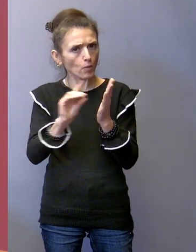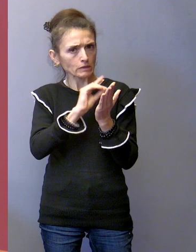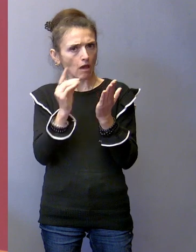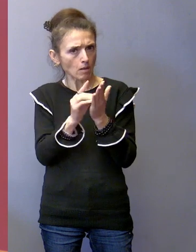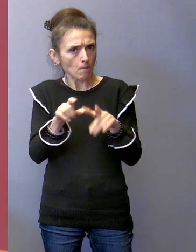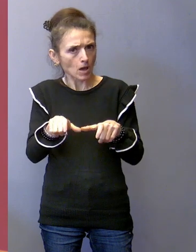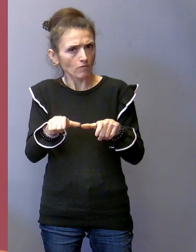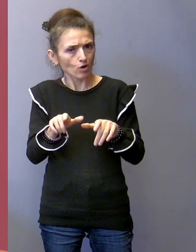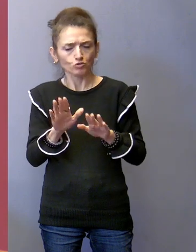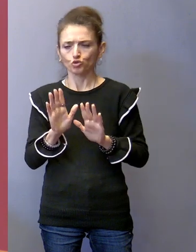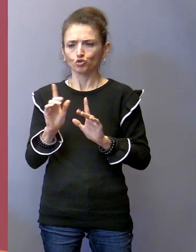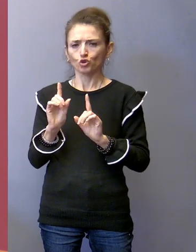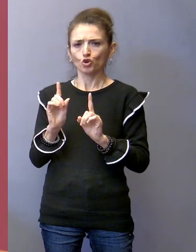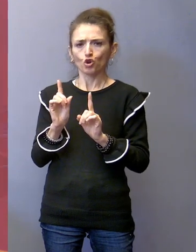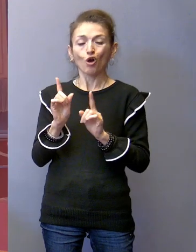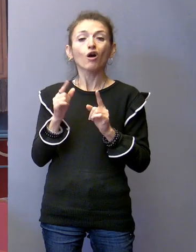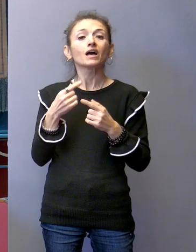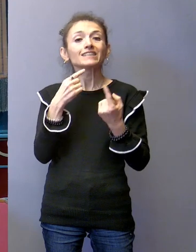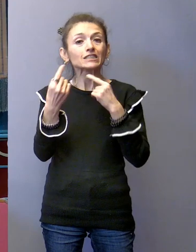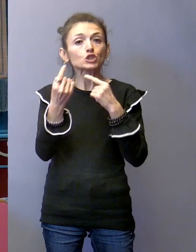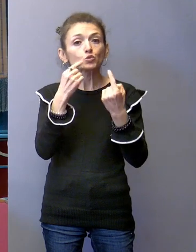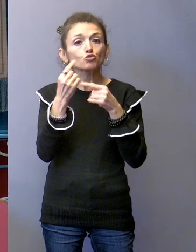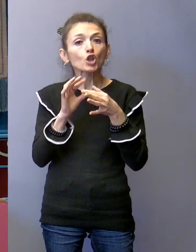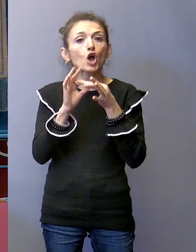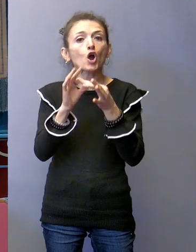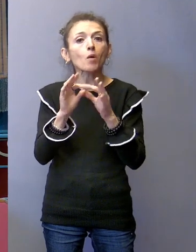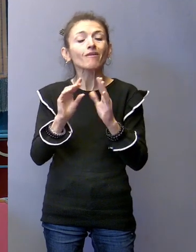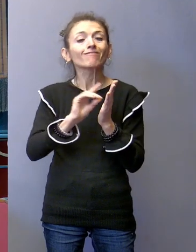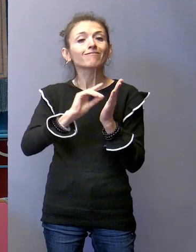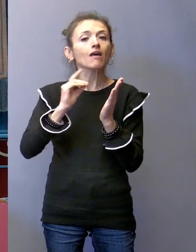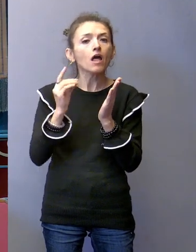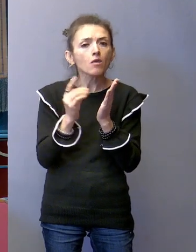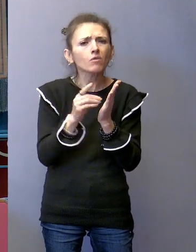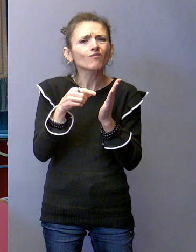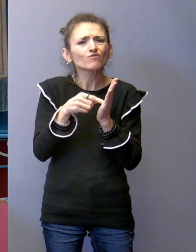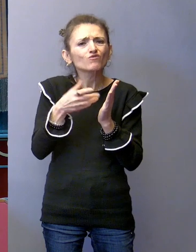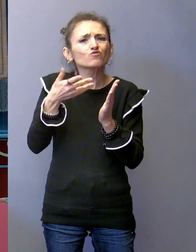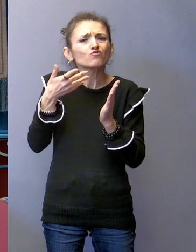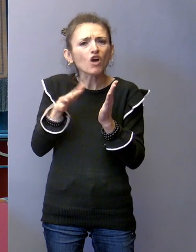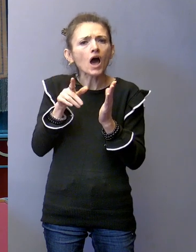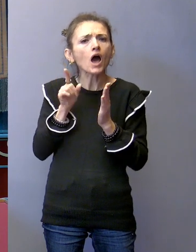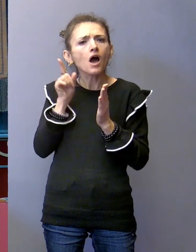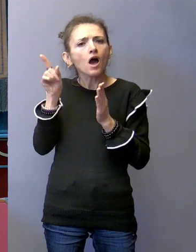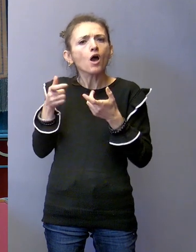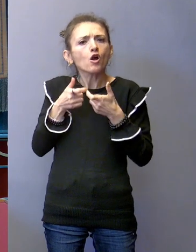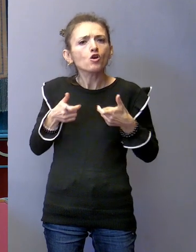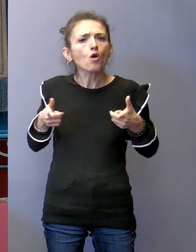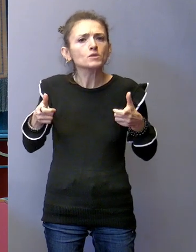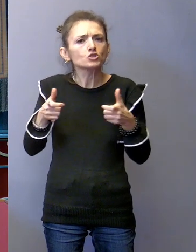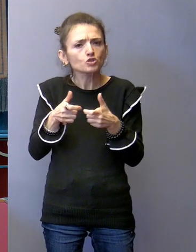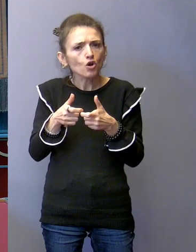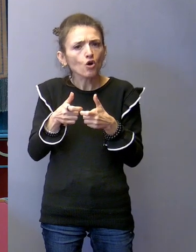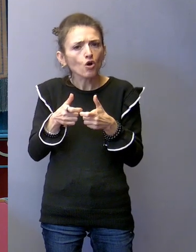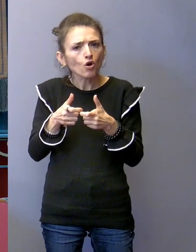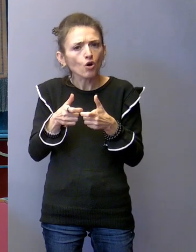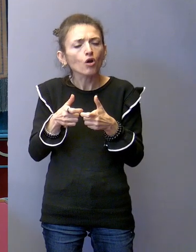la discussione alla discussione sulla delibera è stata fatta Diciamo in commissione ed è stata chiamata in